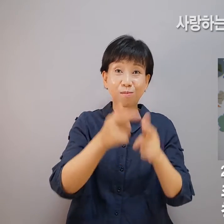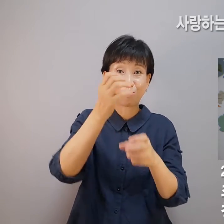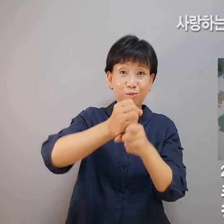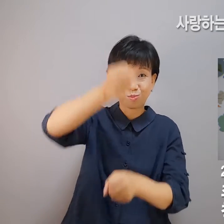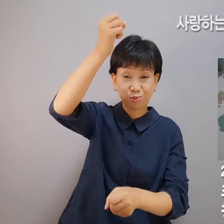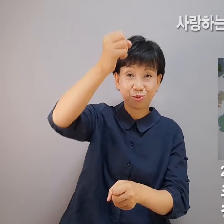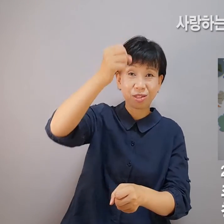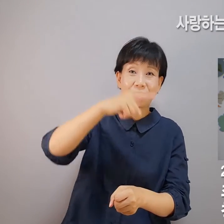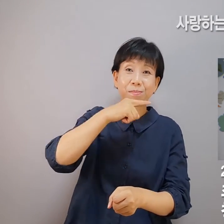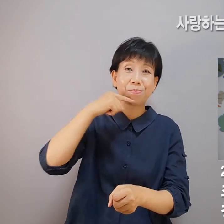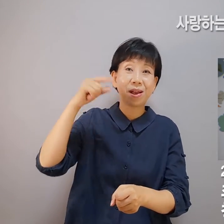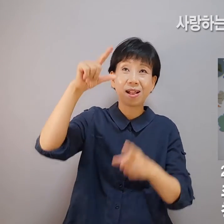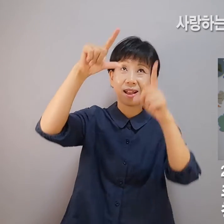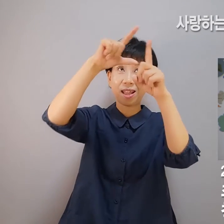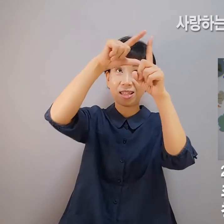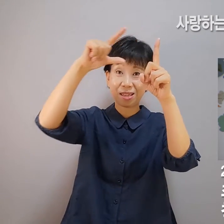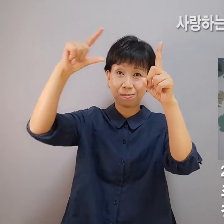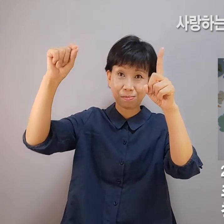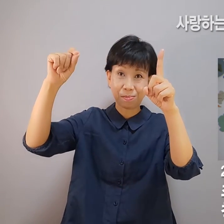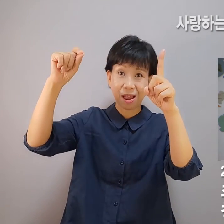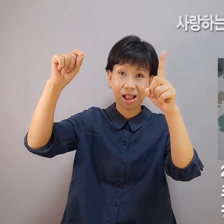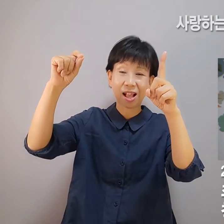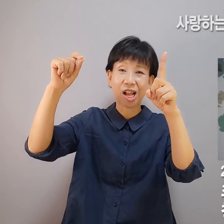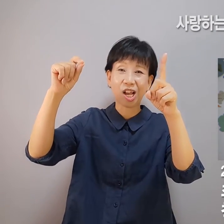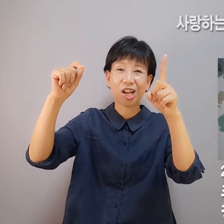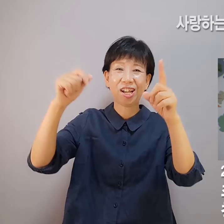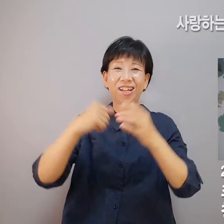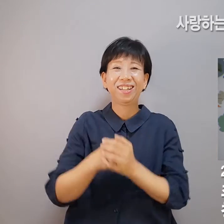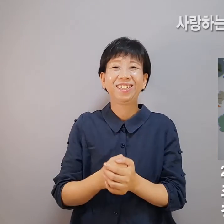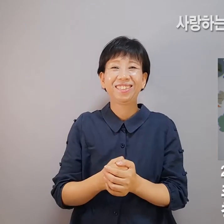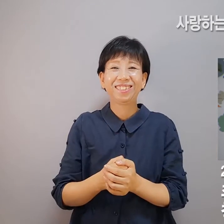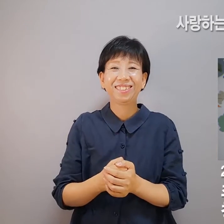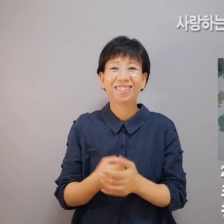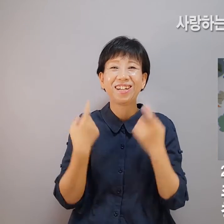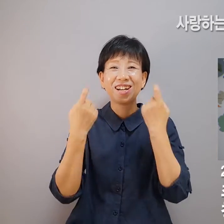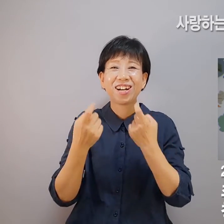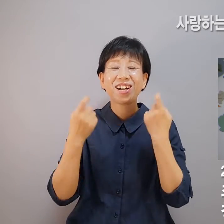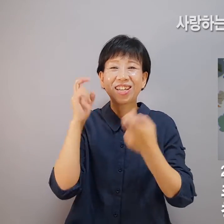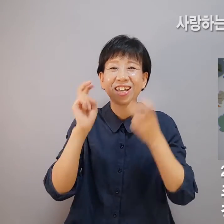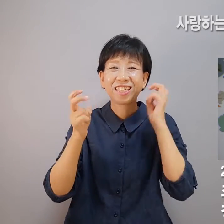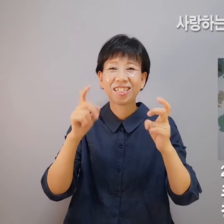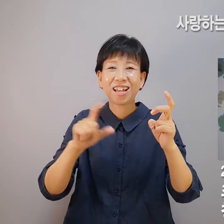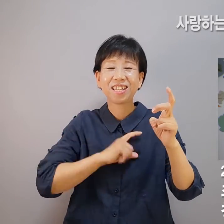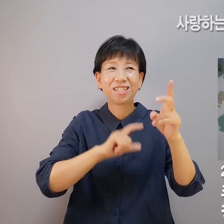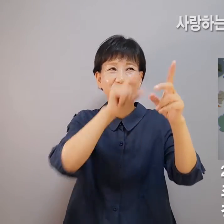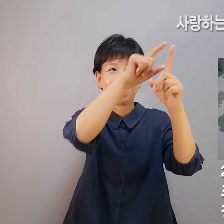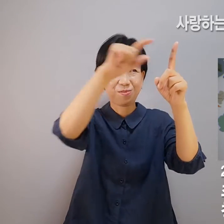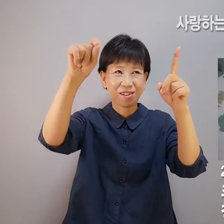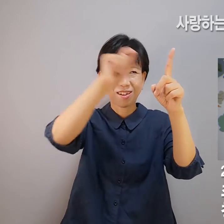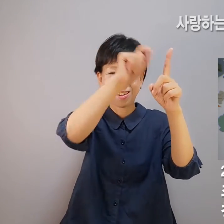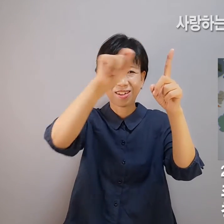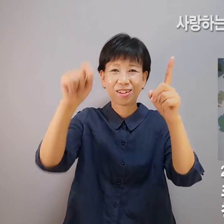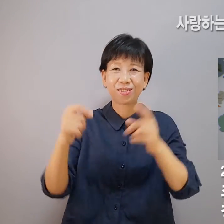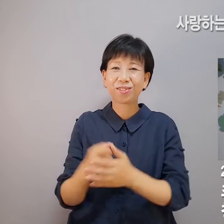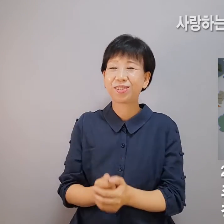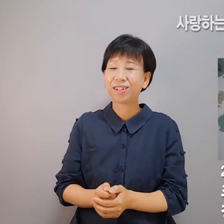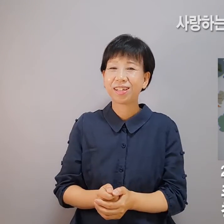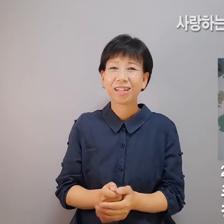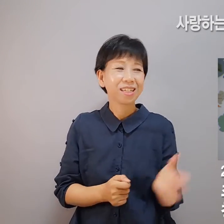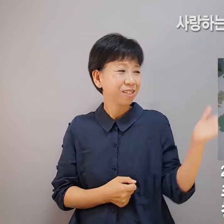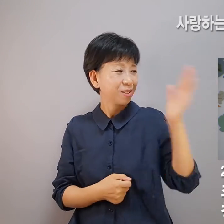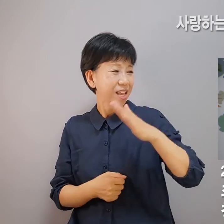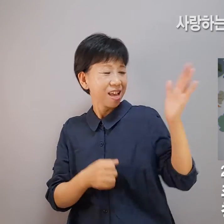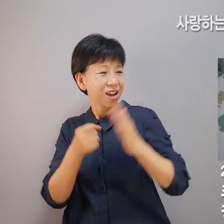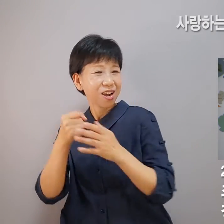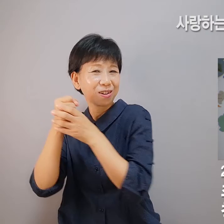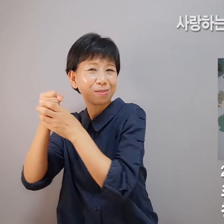빨간 깃발이나 이렇게 여행사 이름 적어가지고 들고 저를 따라오세요, 저를 따라오세요 하면서 이렇게 앞장서 가는 분